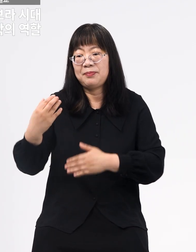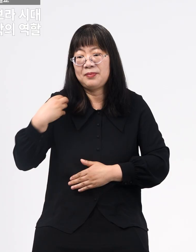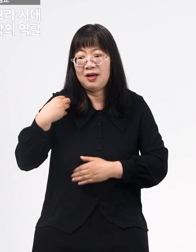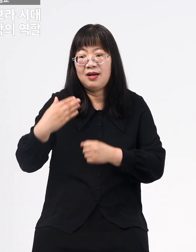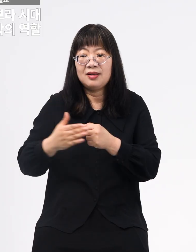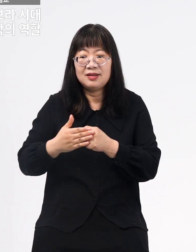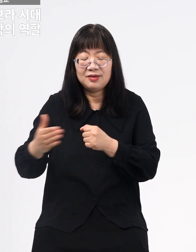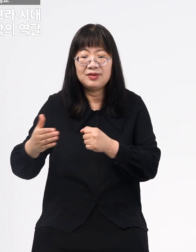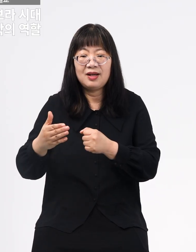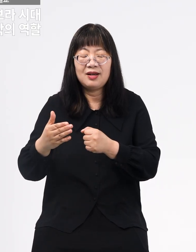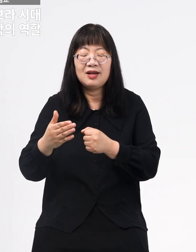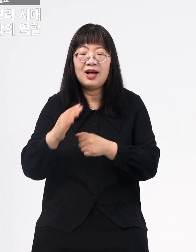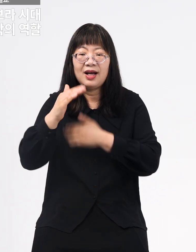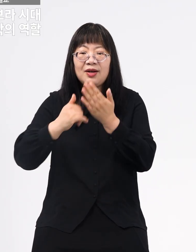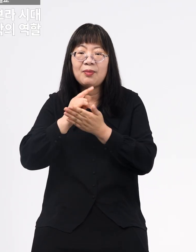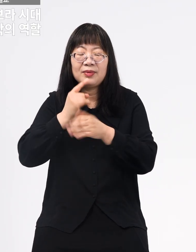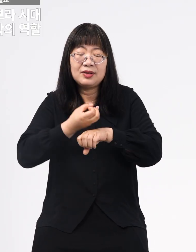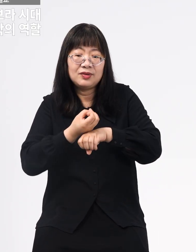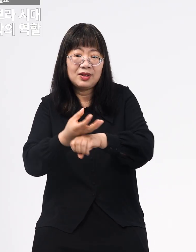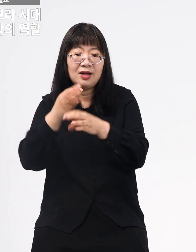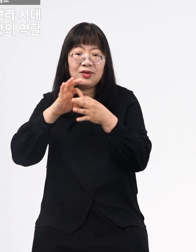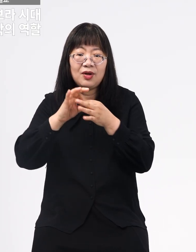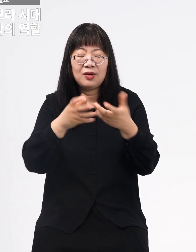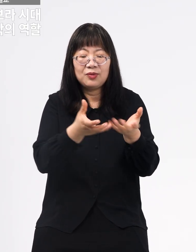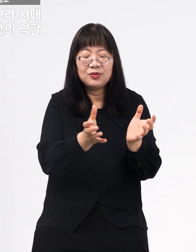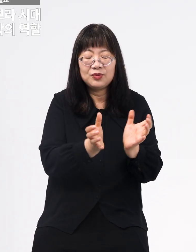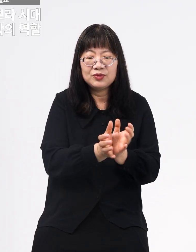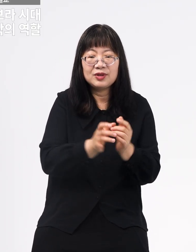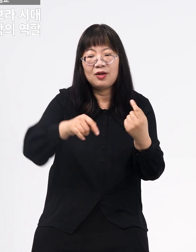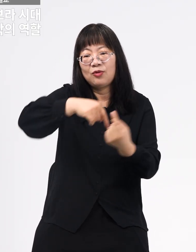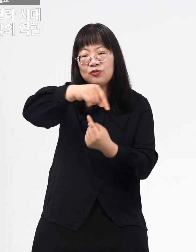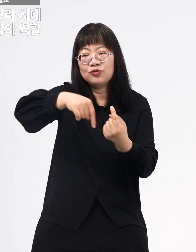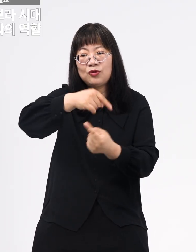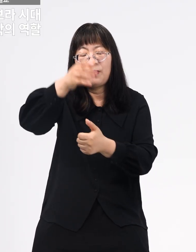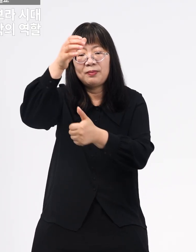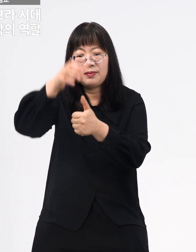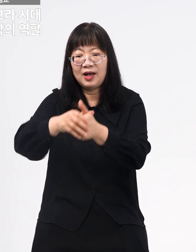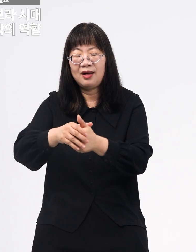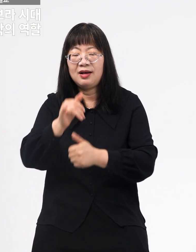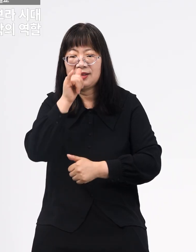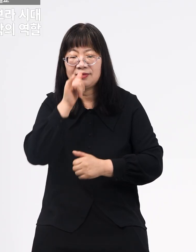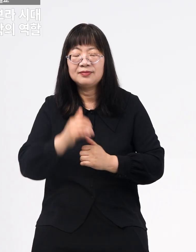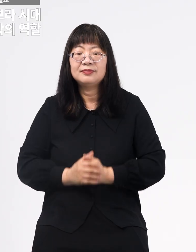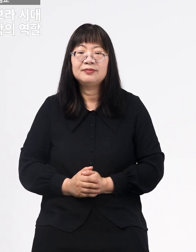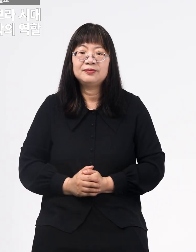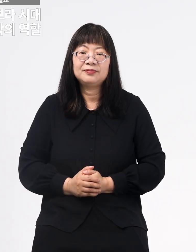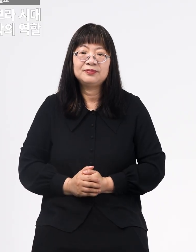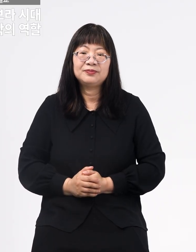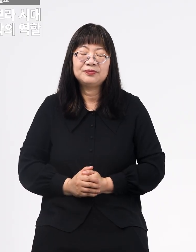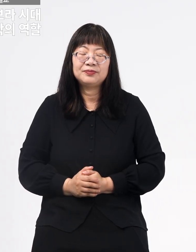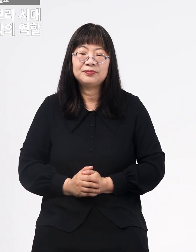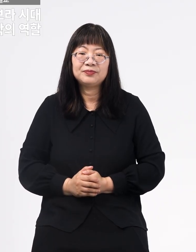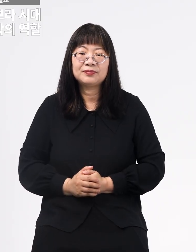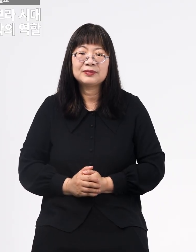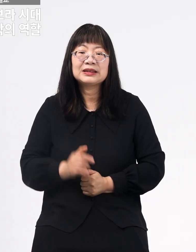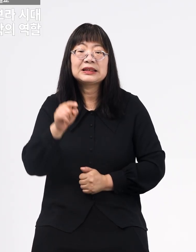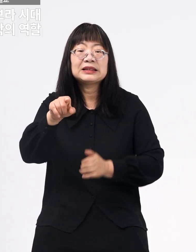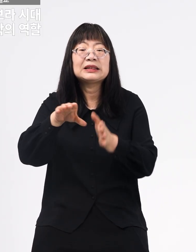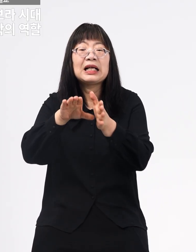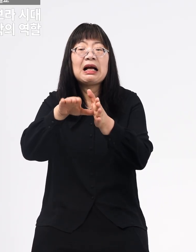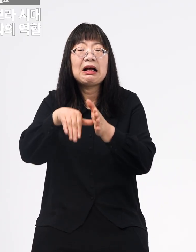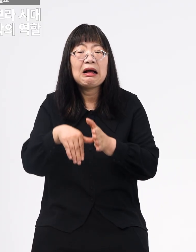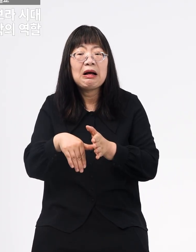전달을 통해 공동체를 운영하는 역할을 맡은 겁니다. 그러니까 그